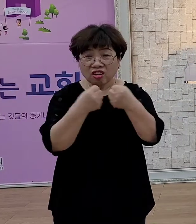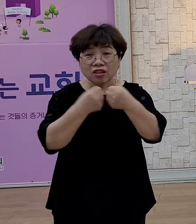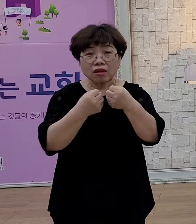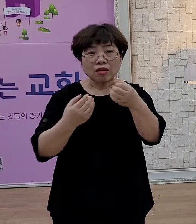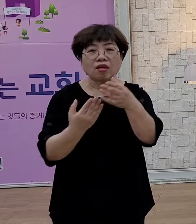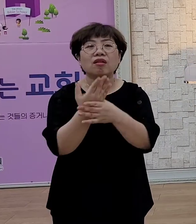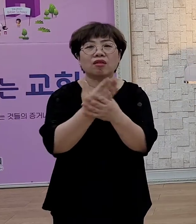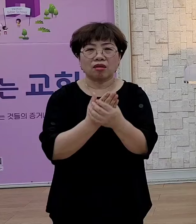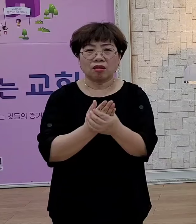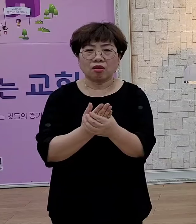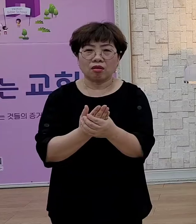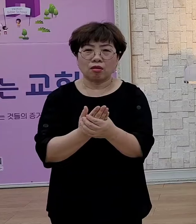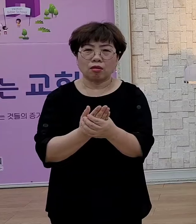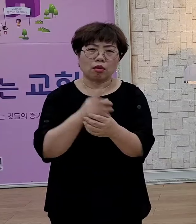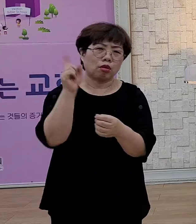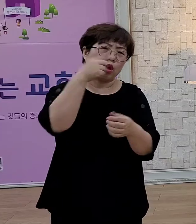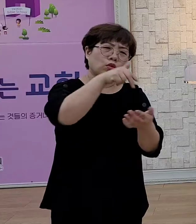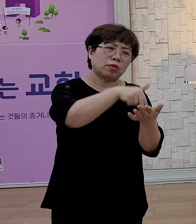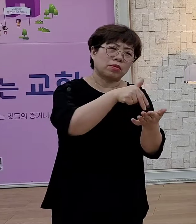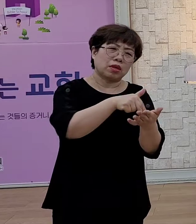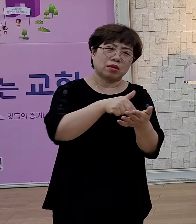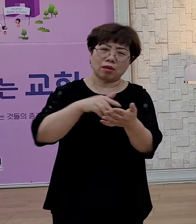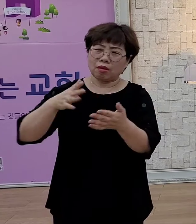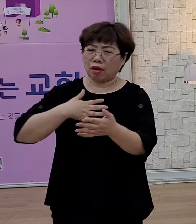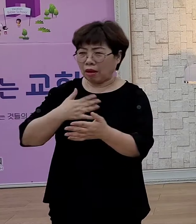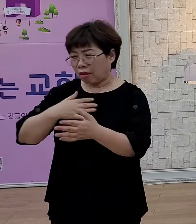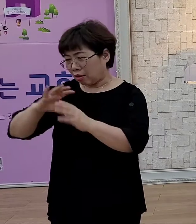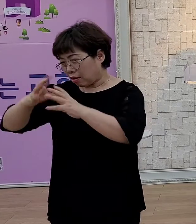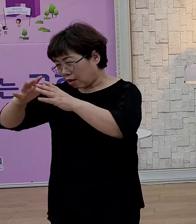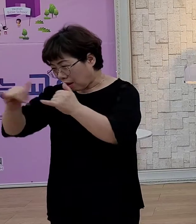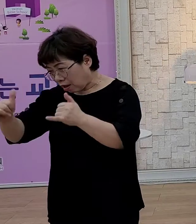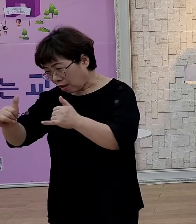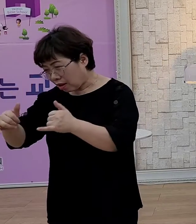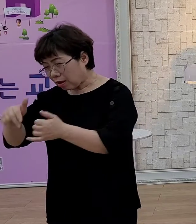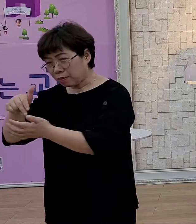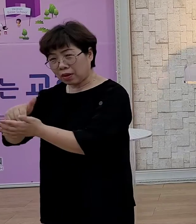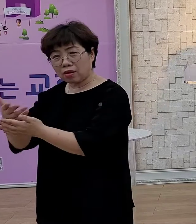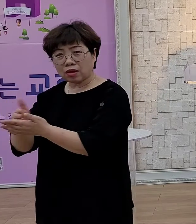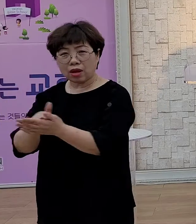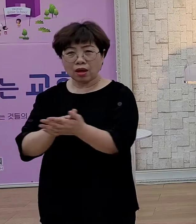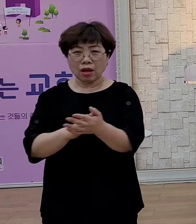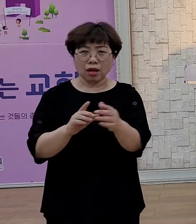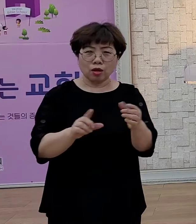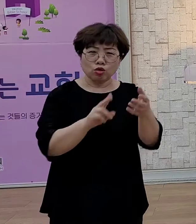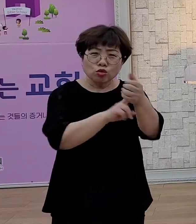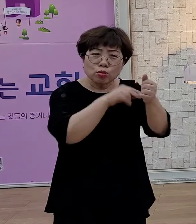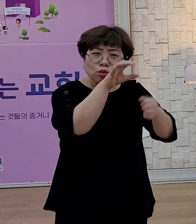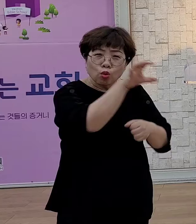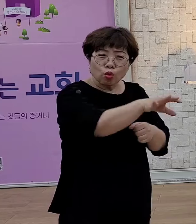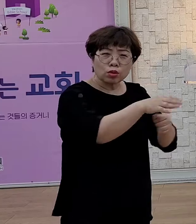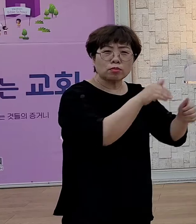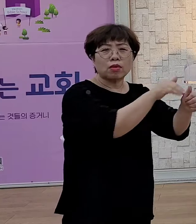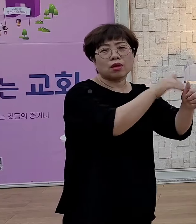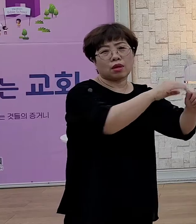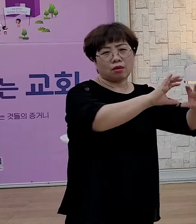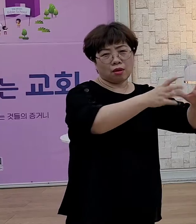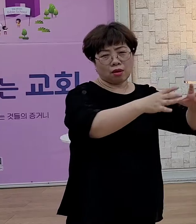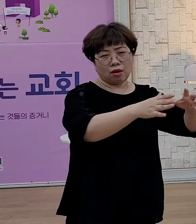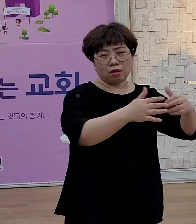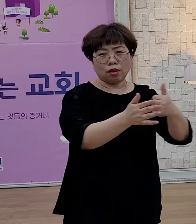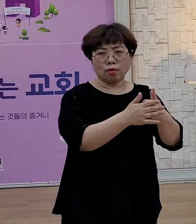블레셋이 유대와 싸움을 붙게 된 전쟁이. 그럼 이 다윗은 지금 누구 편에 서서 싸워야 돼요?